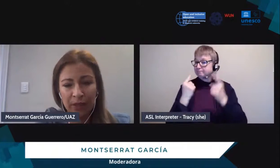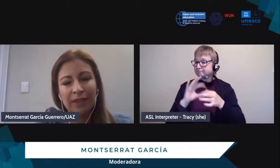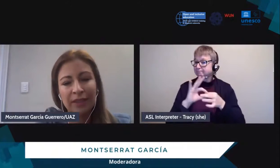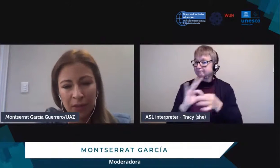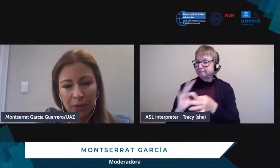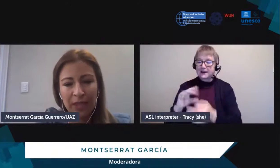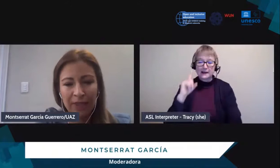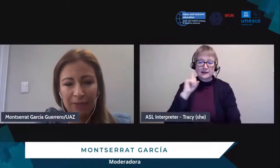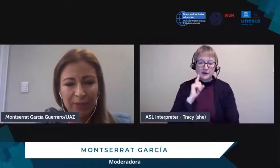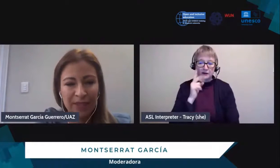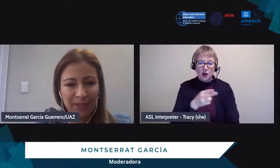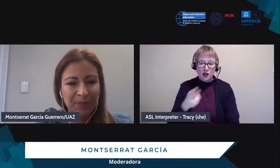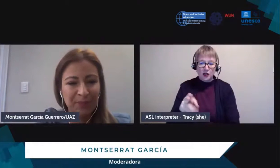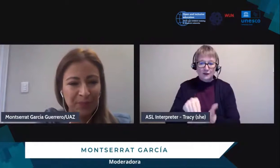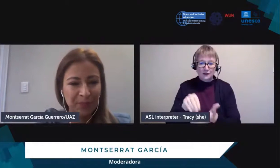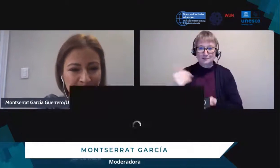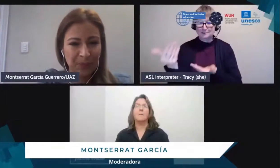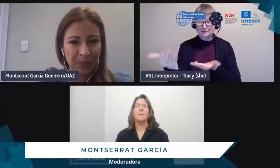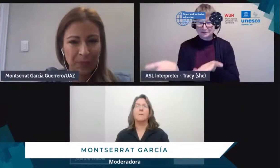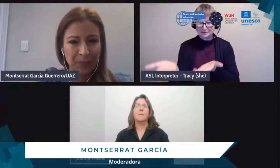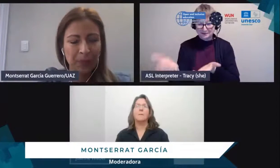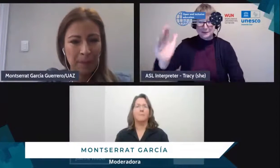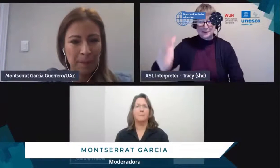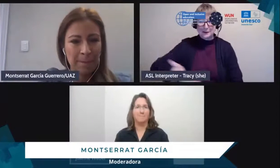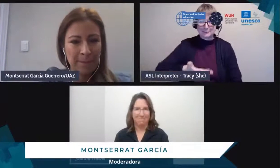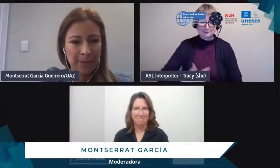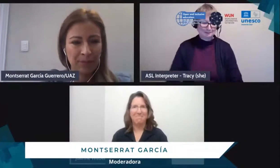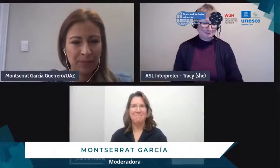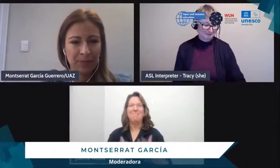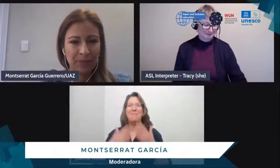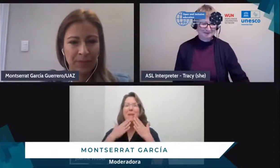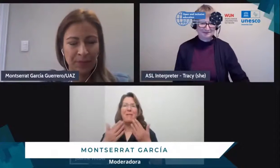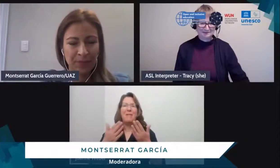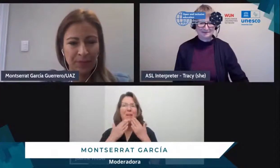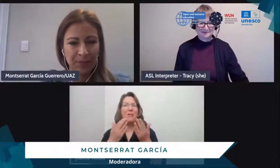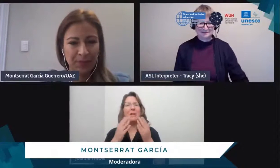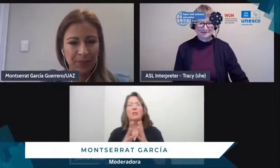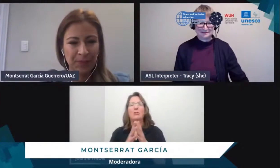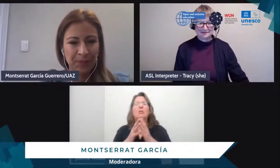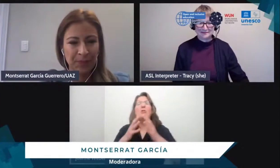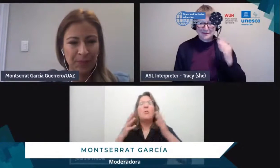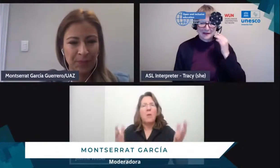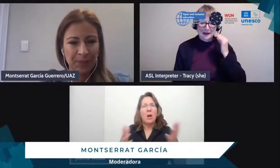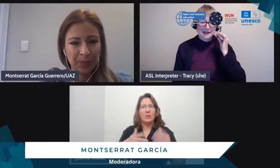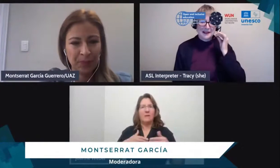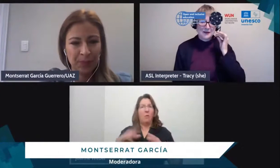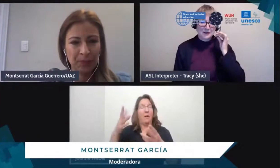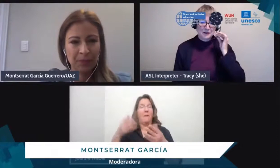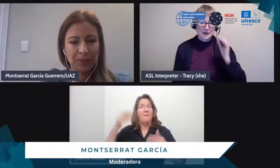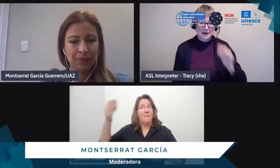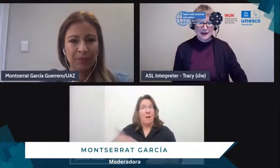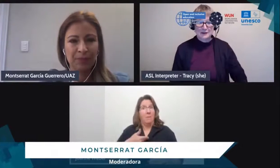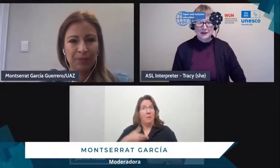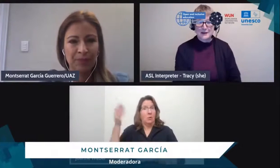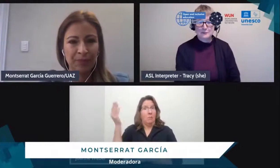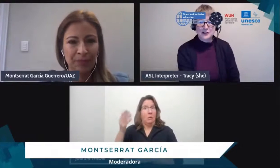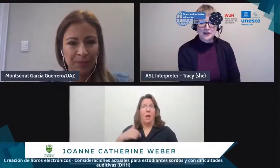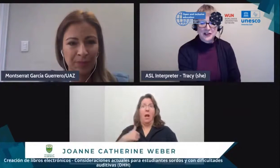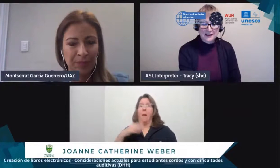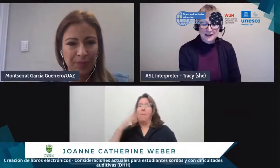sordera o dificultad auditiva. Bienvenida, profesora. Muchas gracias a todos y agradezco esta